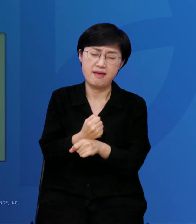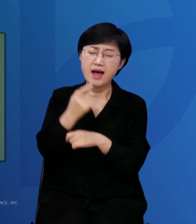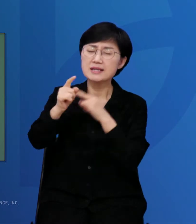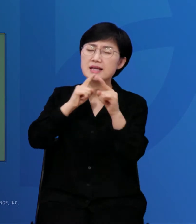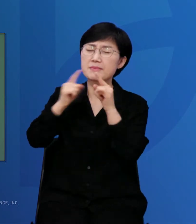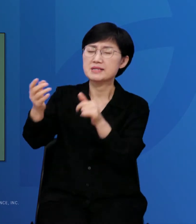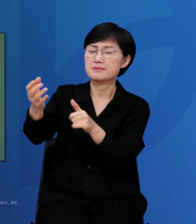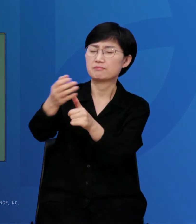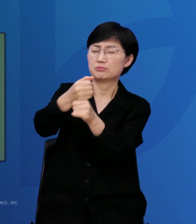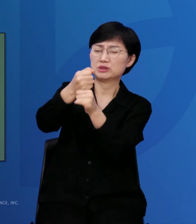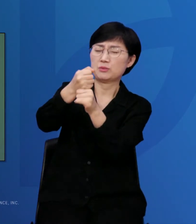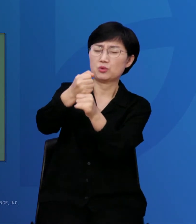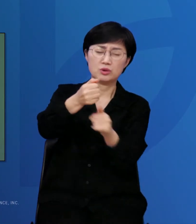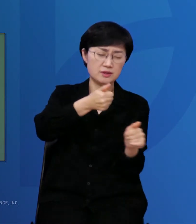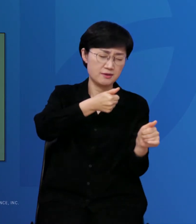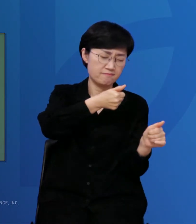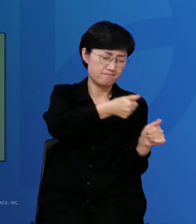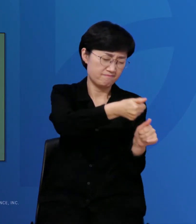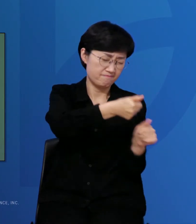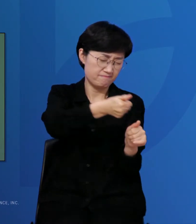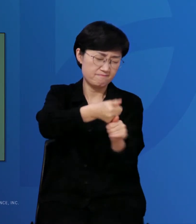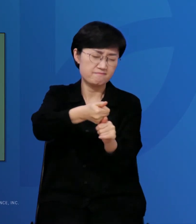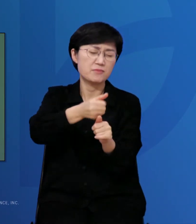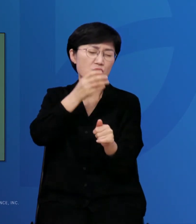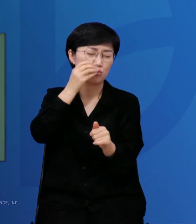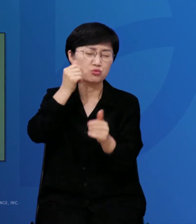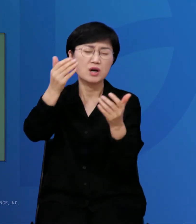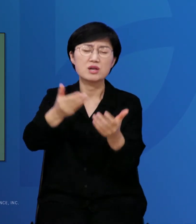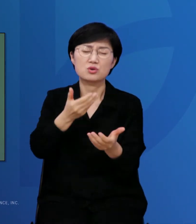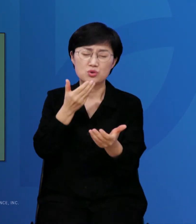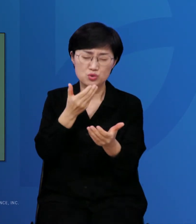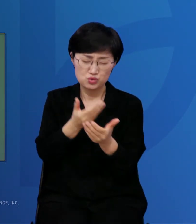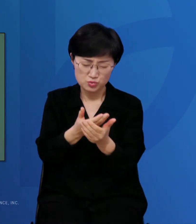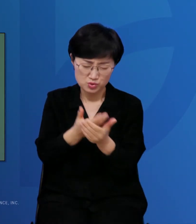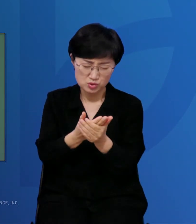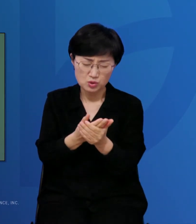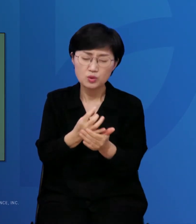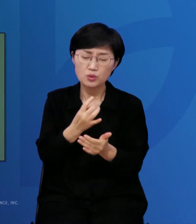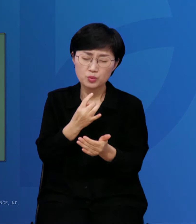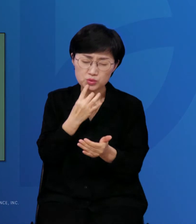되도록 예수 생명, 예수 능력으로만 충만케 하옵소서.